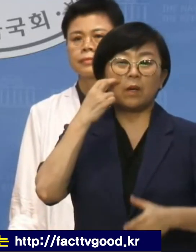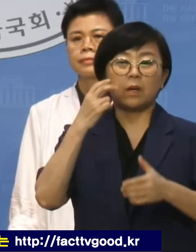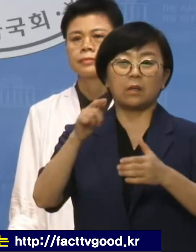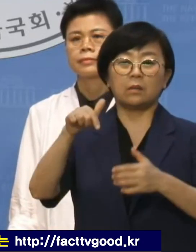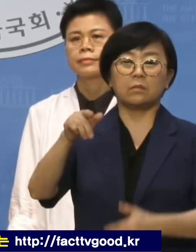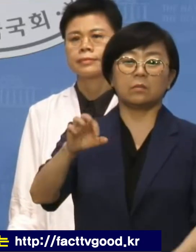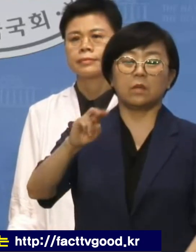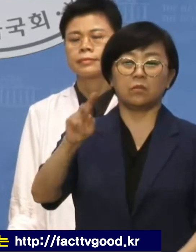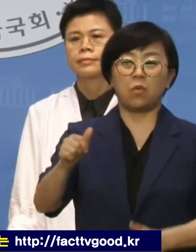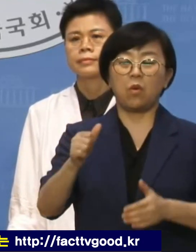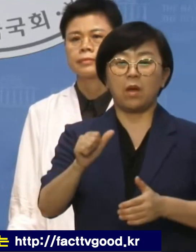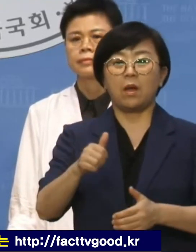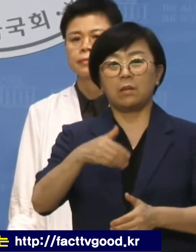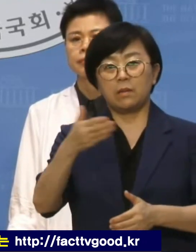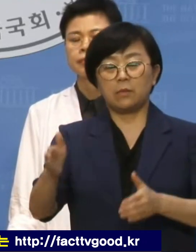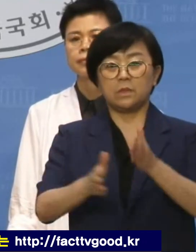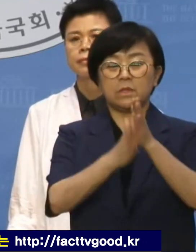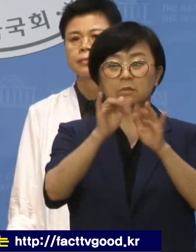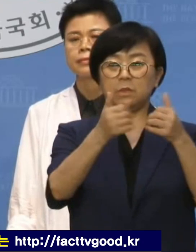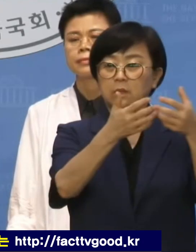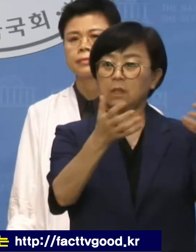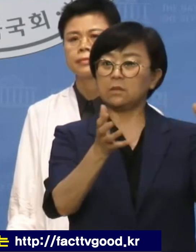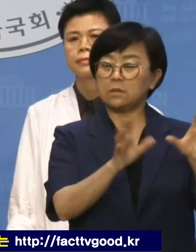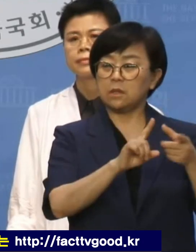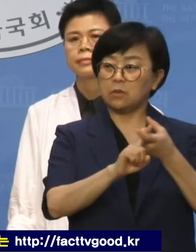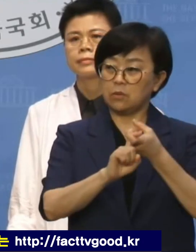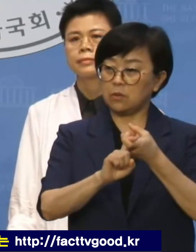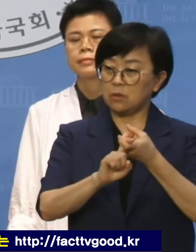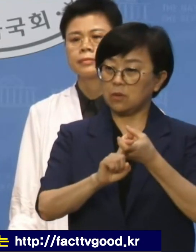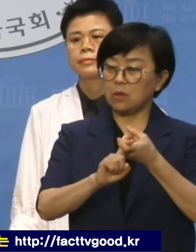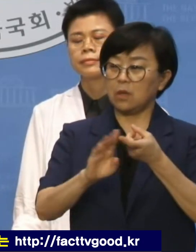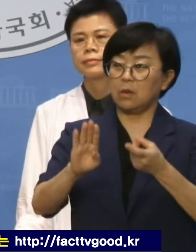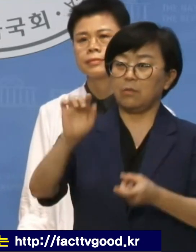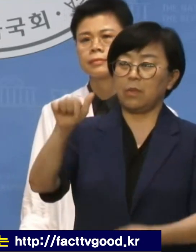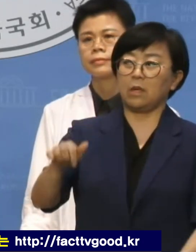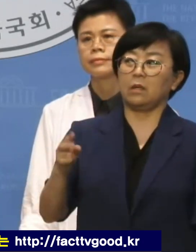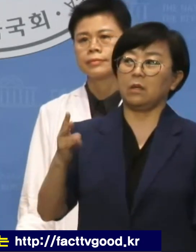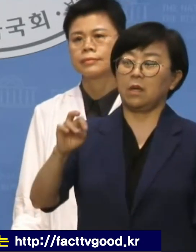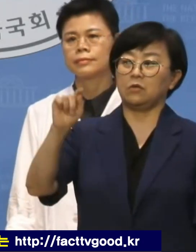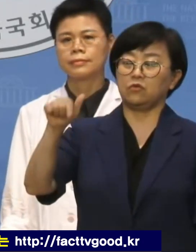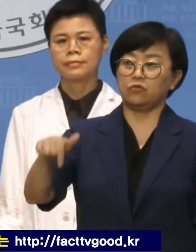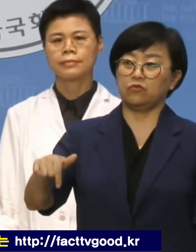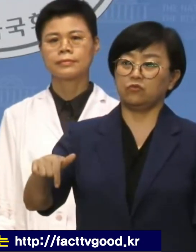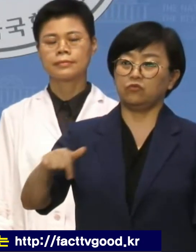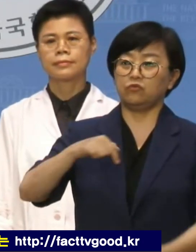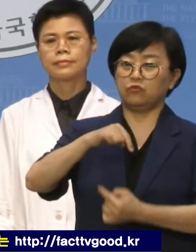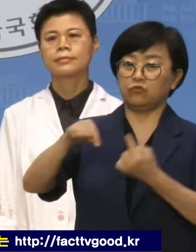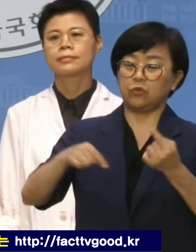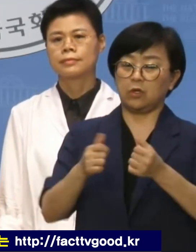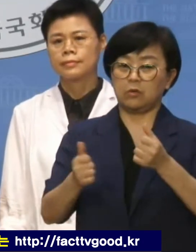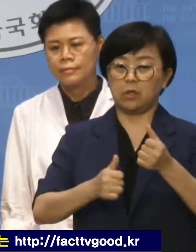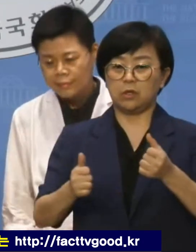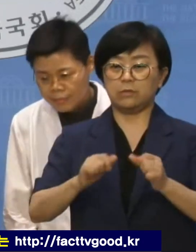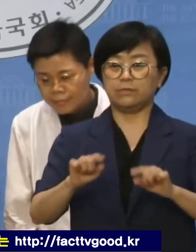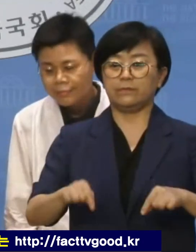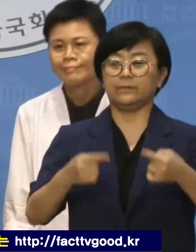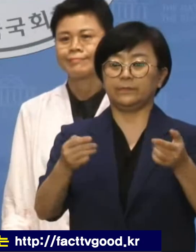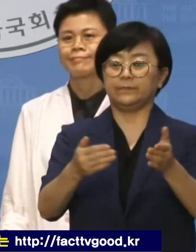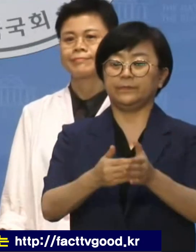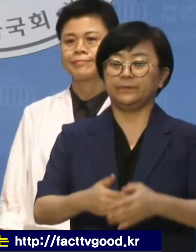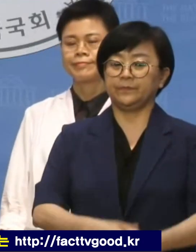강동, 하남권의 시민단체입니다. 이래시민연대 백혜숙 운영위원님, 이태성 운영위원님 참여해 주셨습니다.